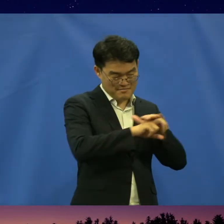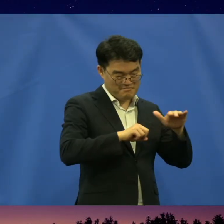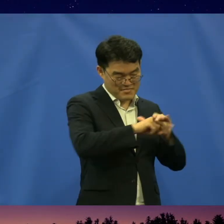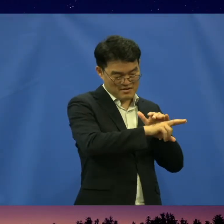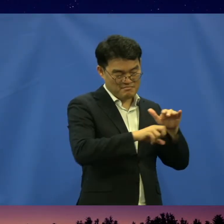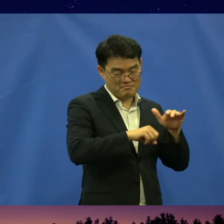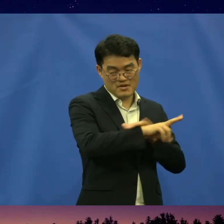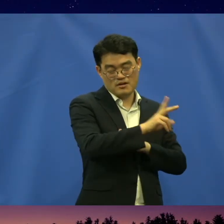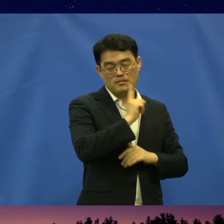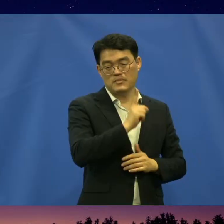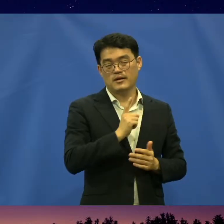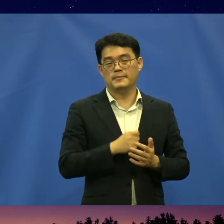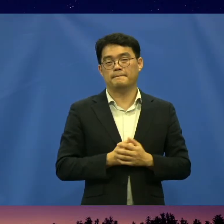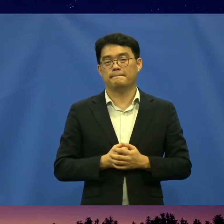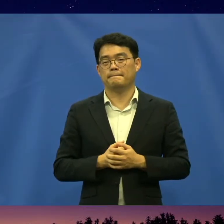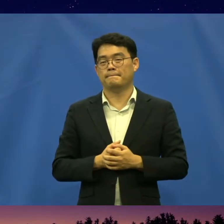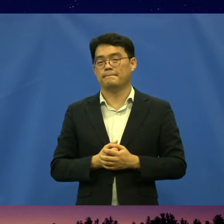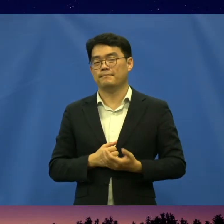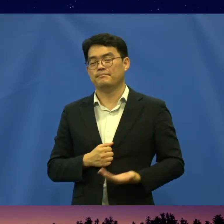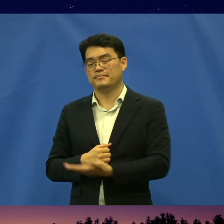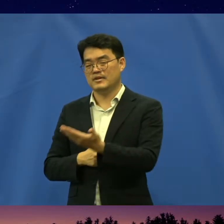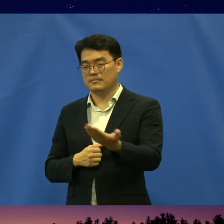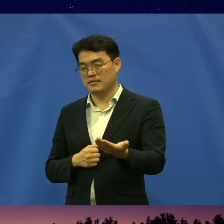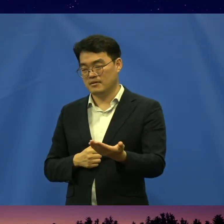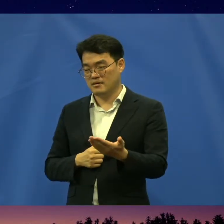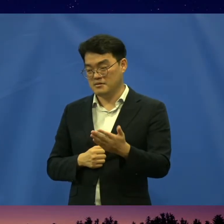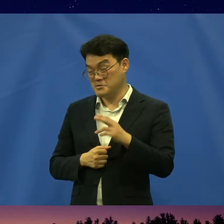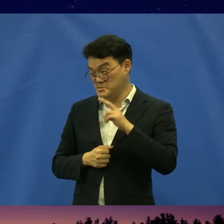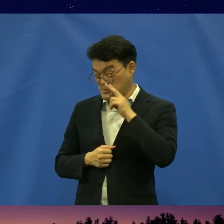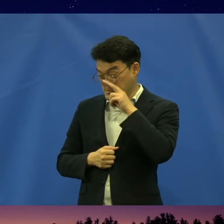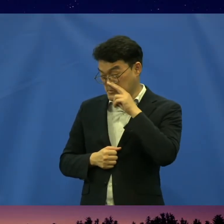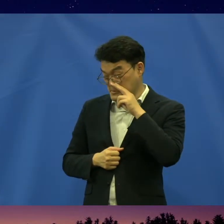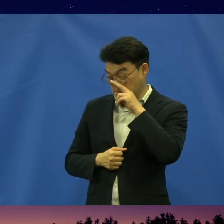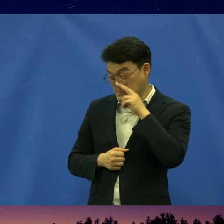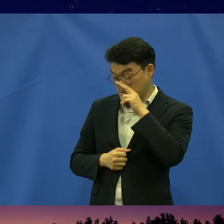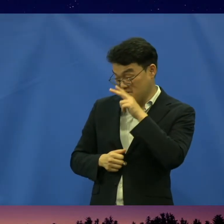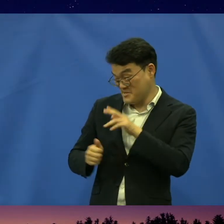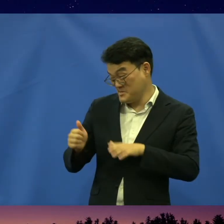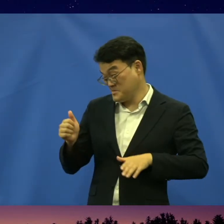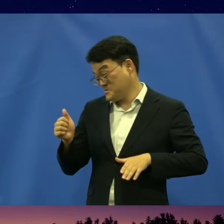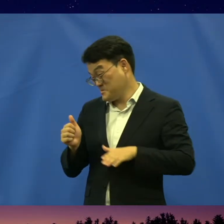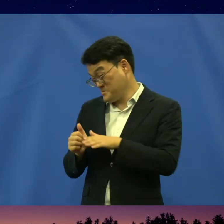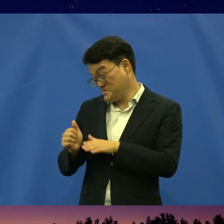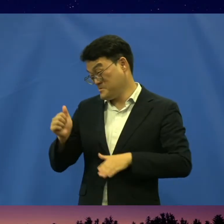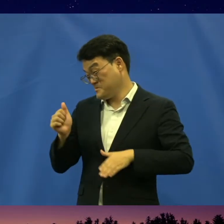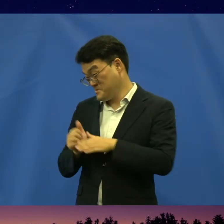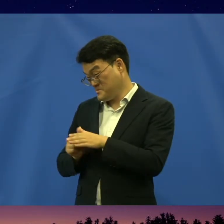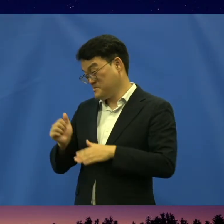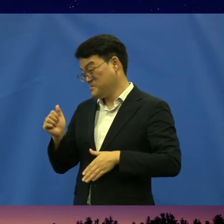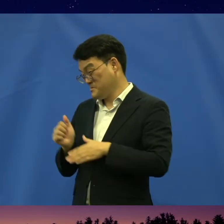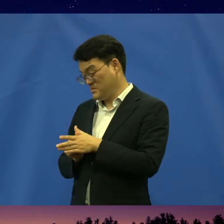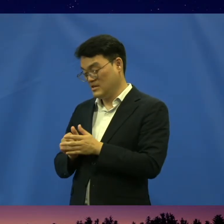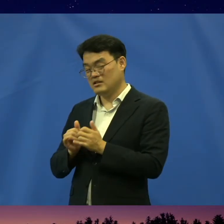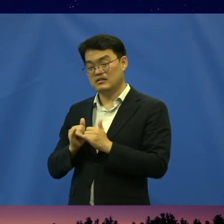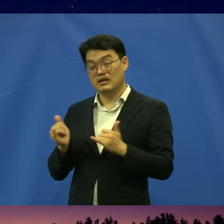그리고 여러분, 시비도요, 건 사람 두어 봐요. 오래 못 가요. 길면